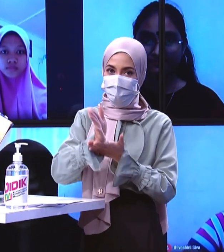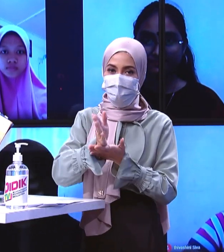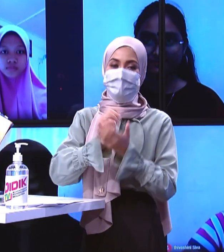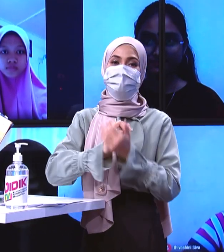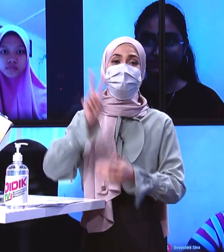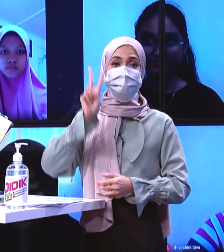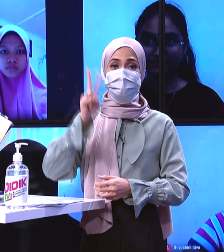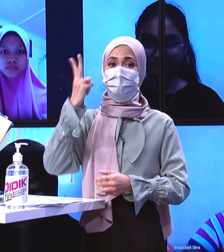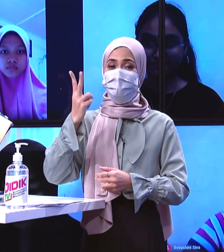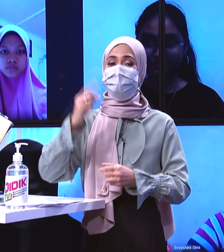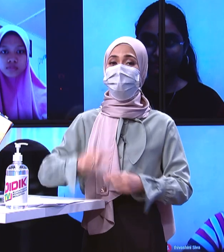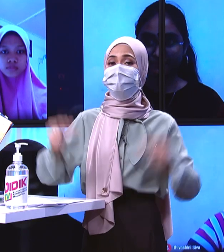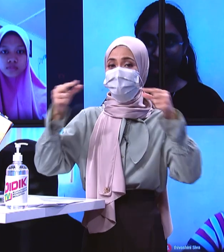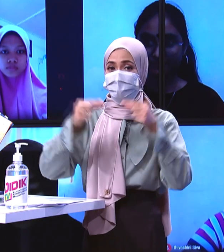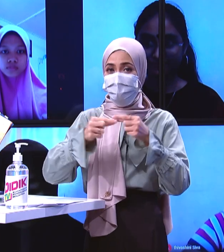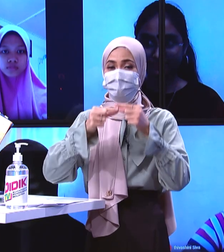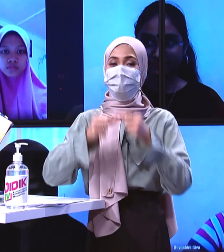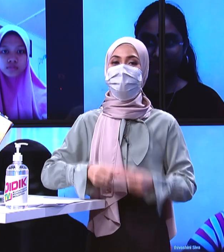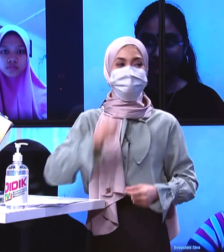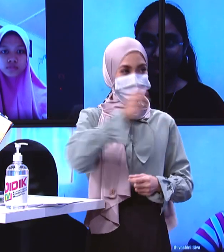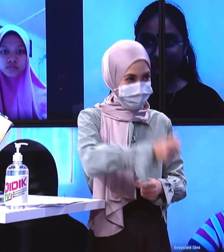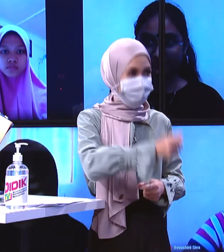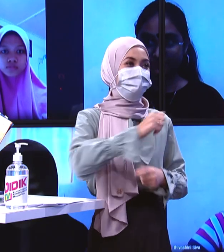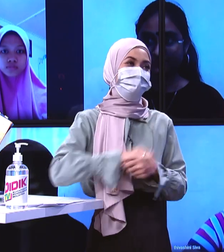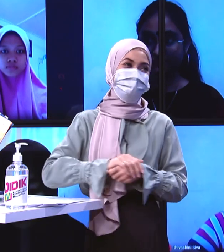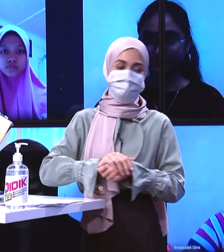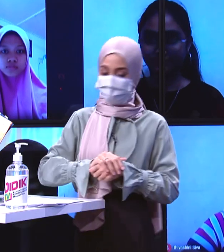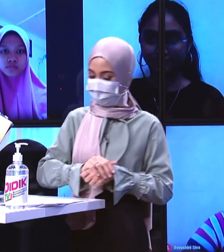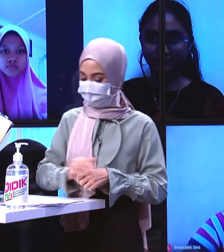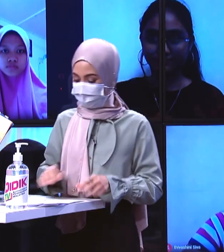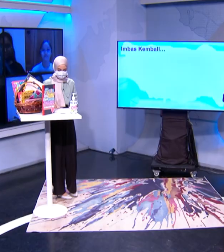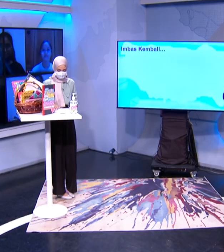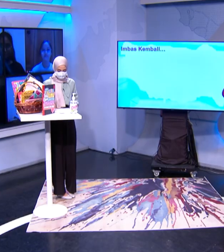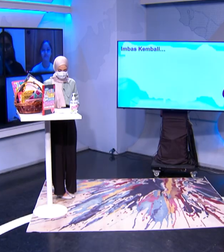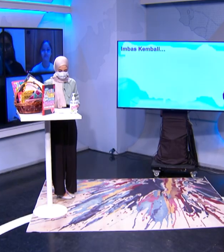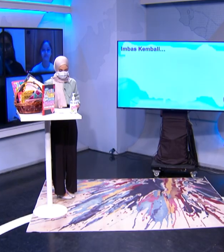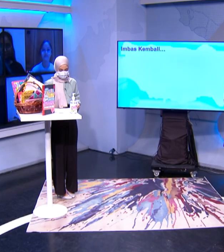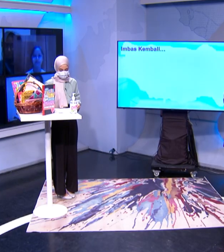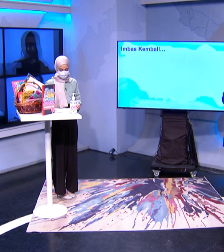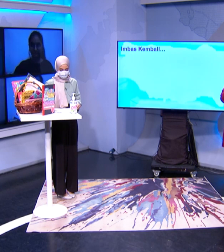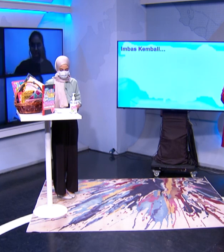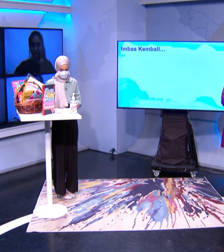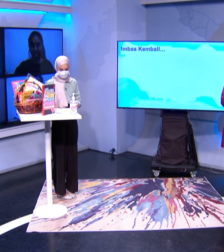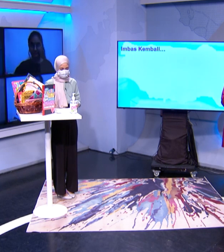langsung secara song sana juga secara bergabung silahkan cek Lina Oke terima kasih Nisa so jadi